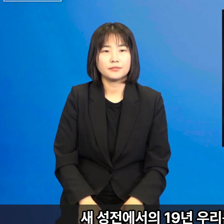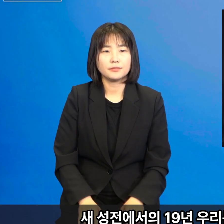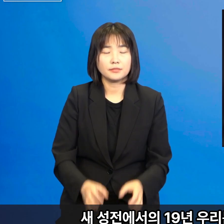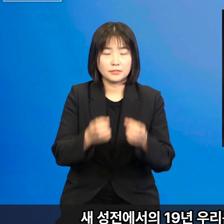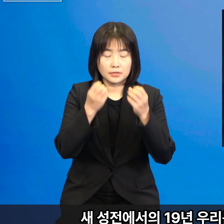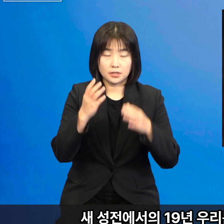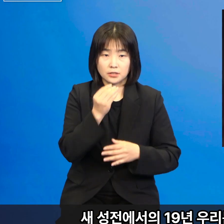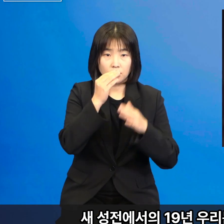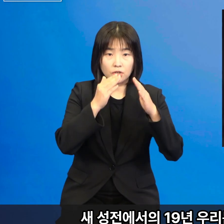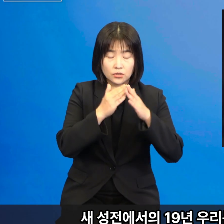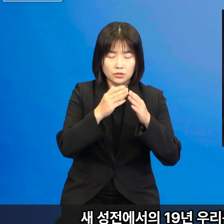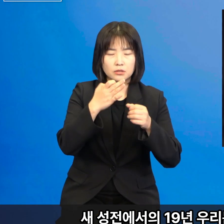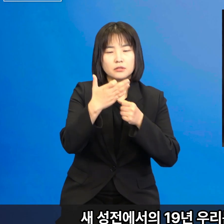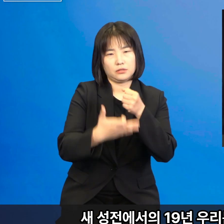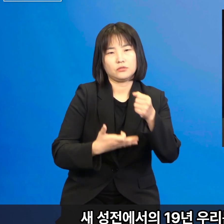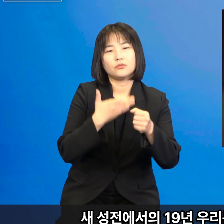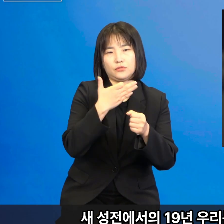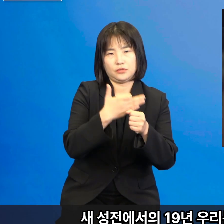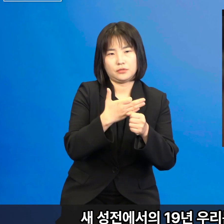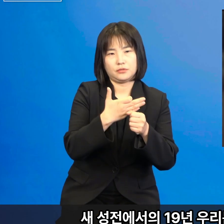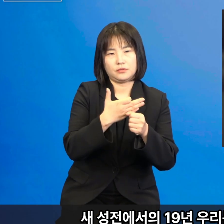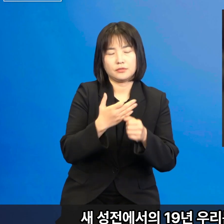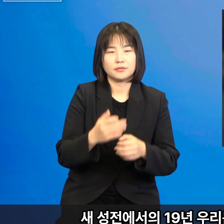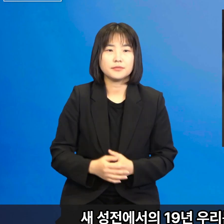새 성전에서의 19년,